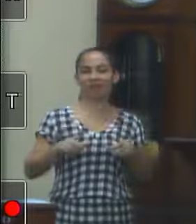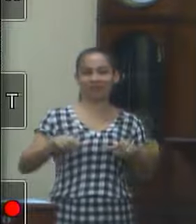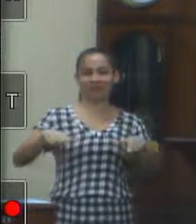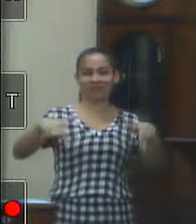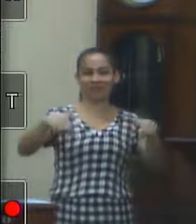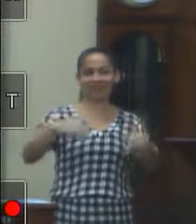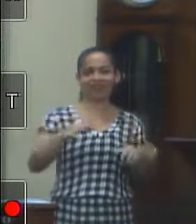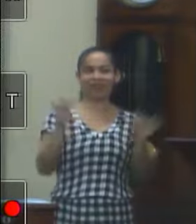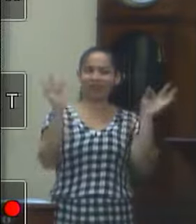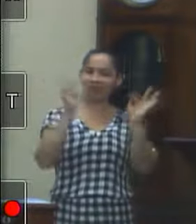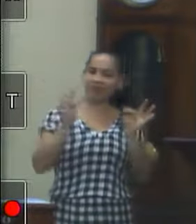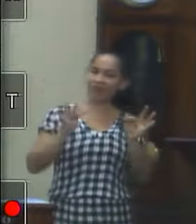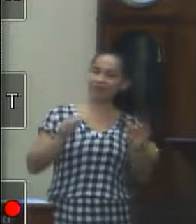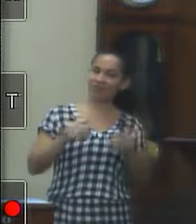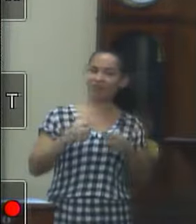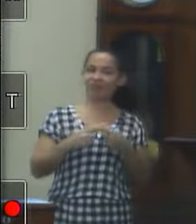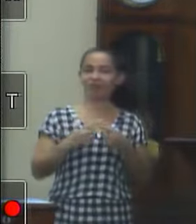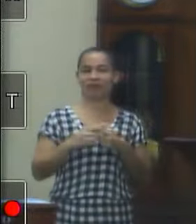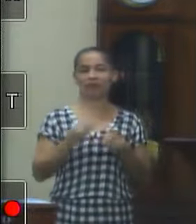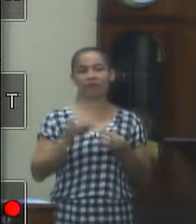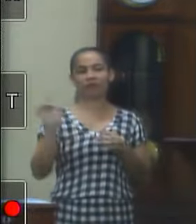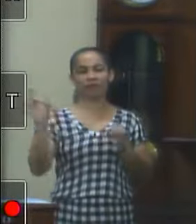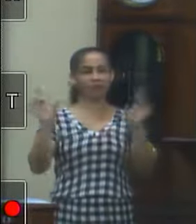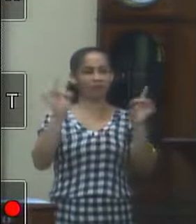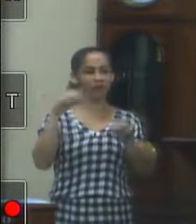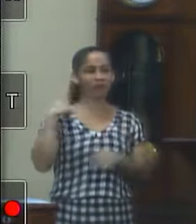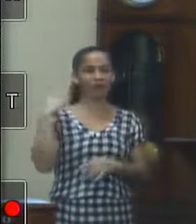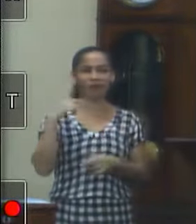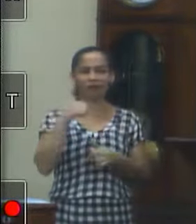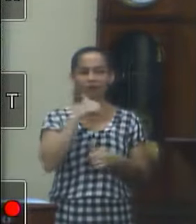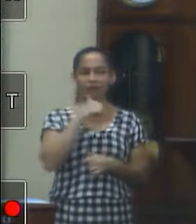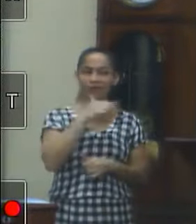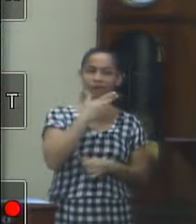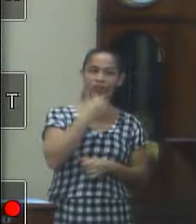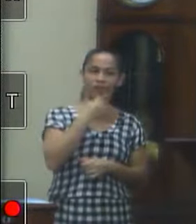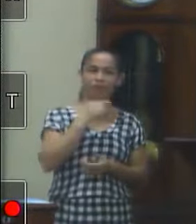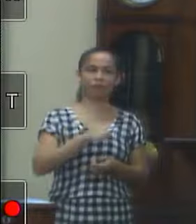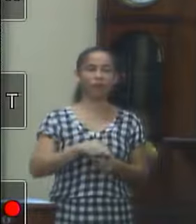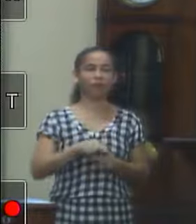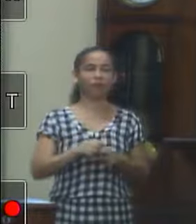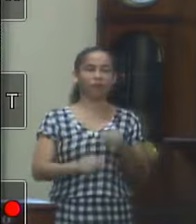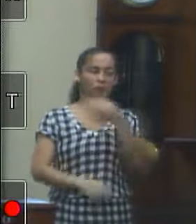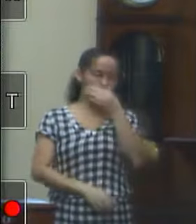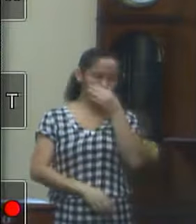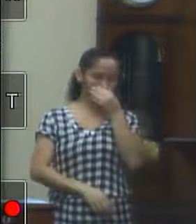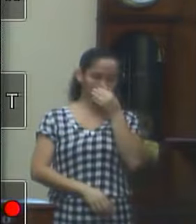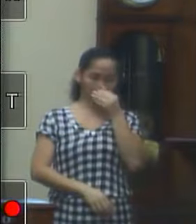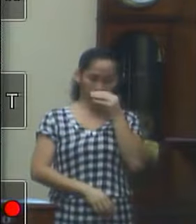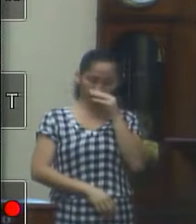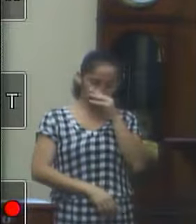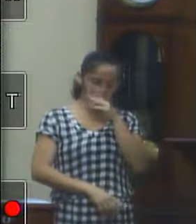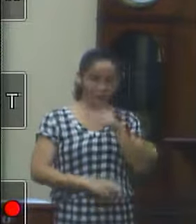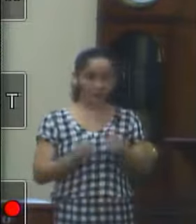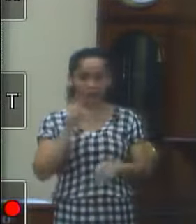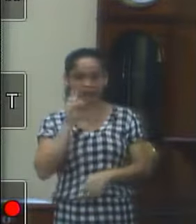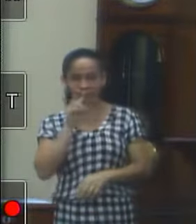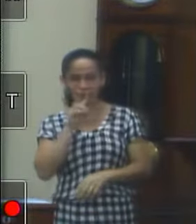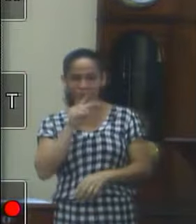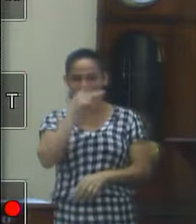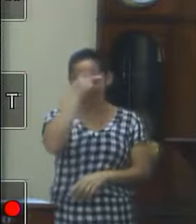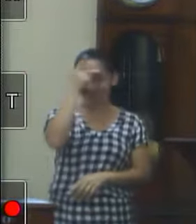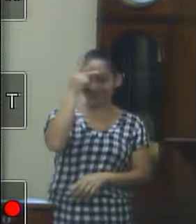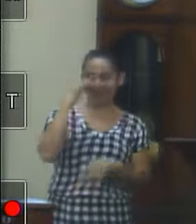receber aquilo que foi ofertado de cada um de nós aqui. E aquilo, David, olhando aquelas pessoas ali,